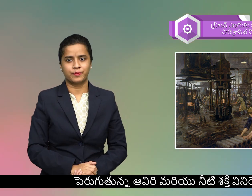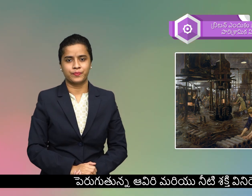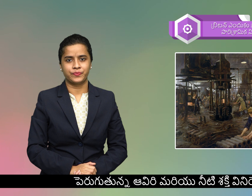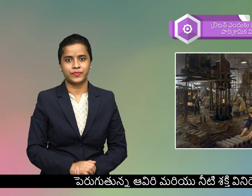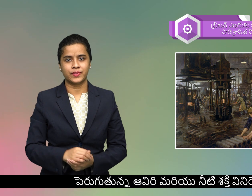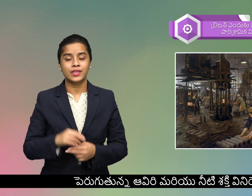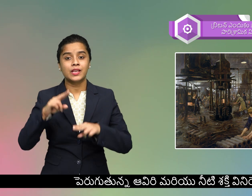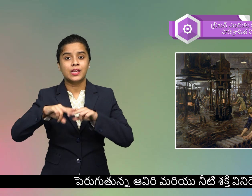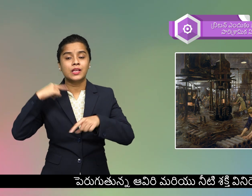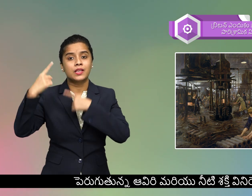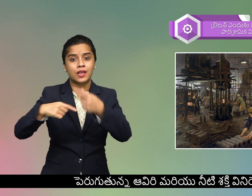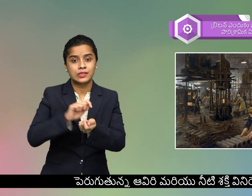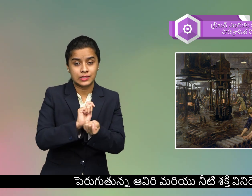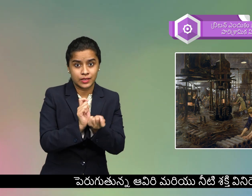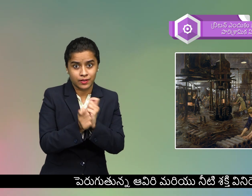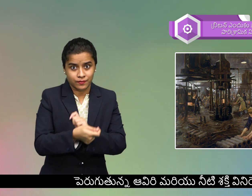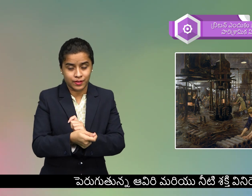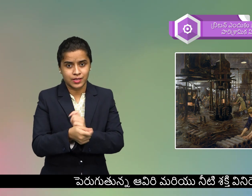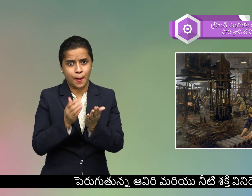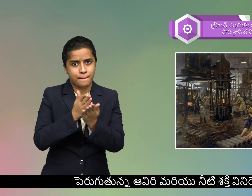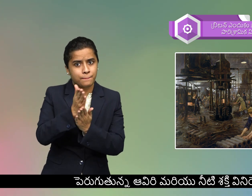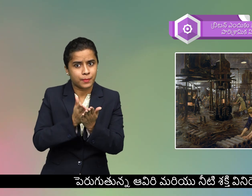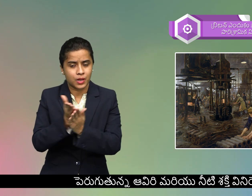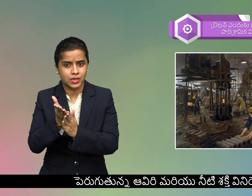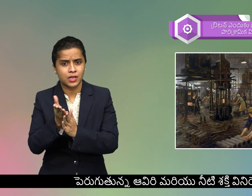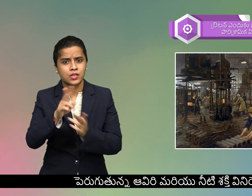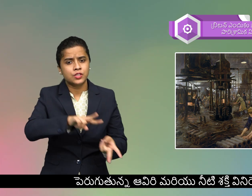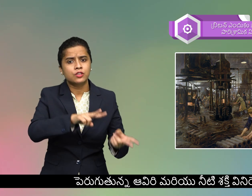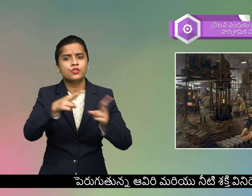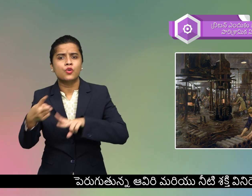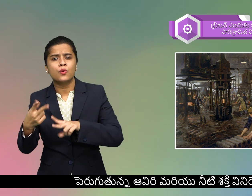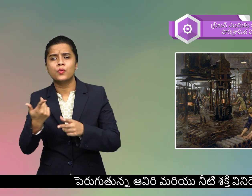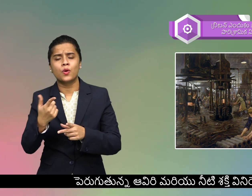పెరుగుతున్న ఆవిరి మరియు నీటి శక్తి వినియోగం.